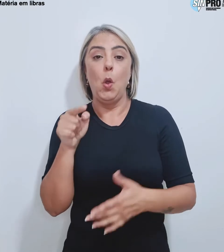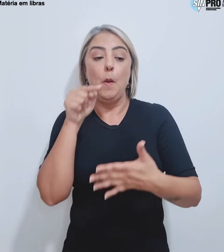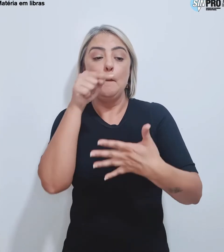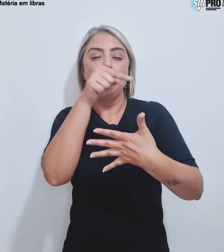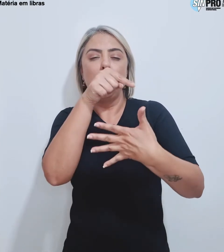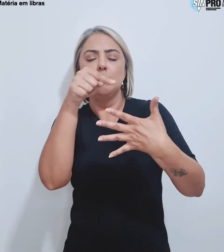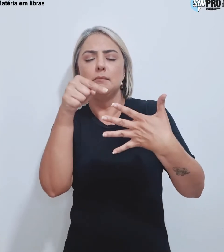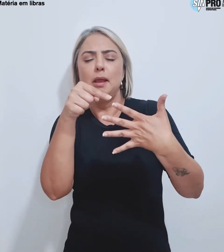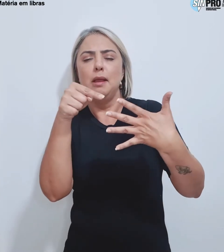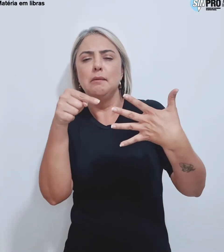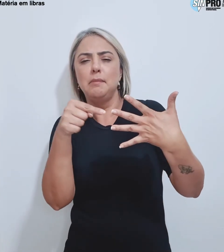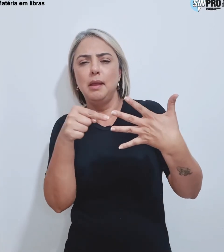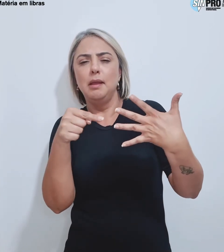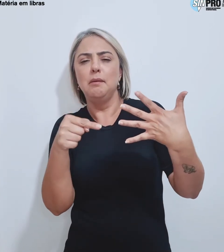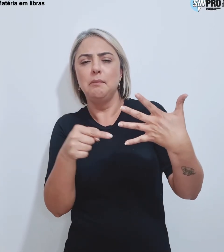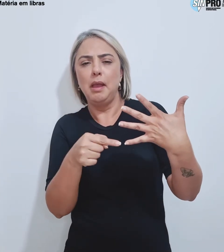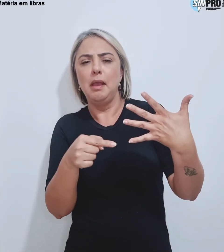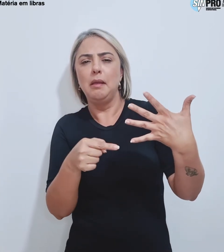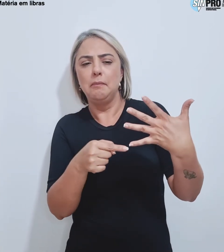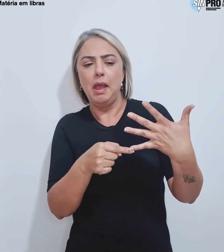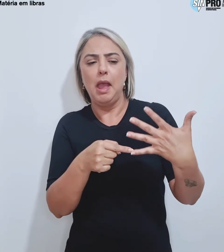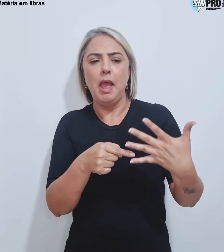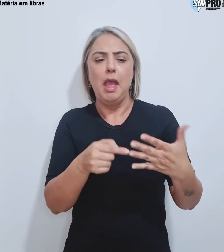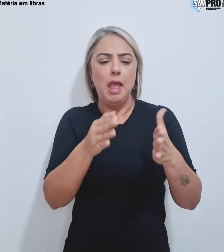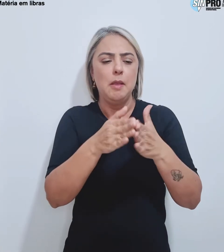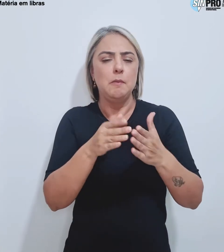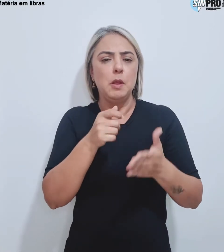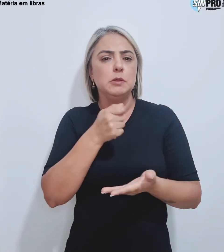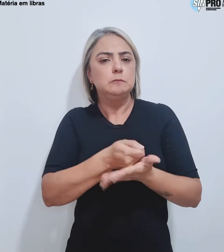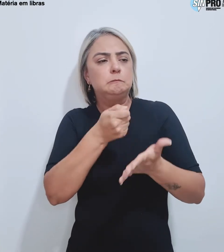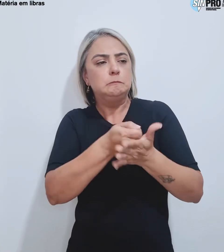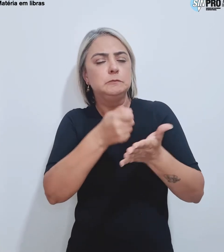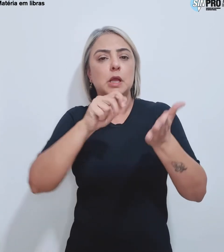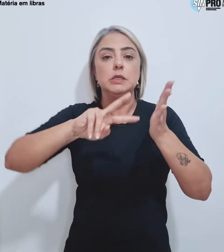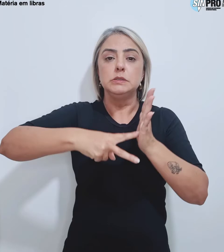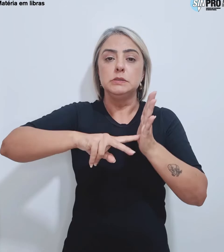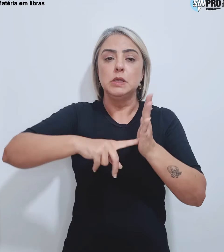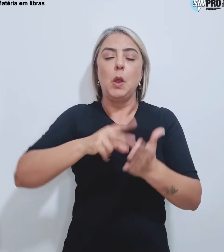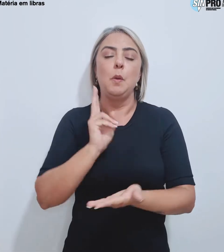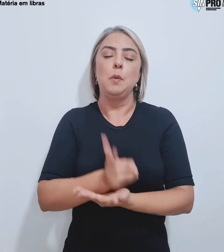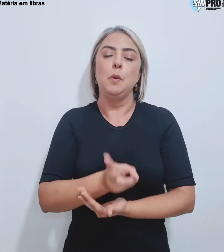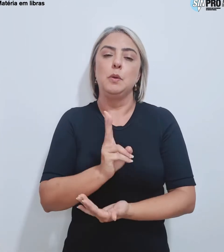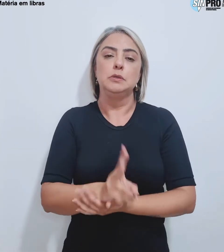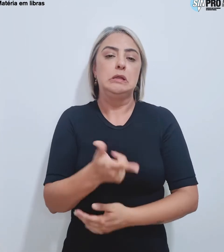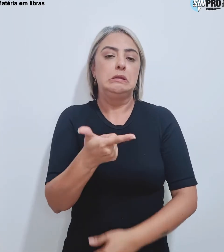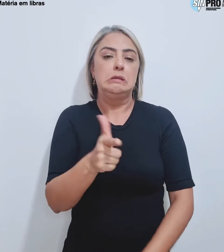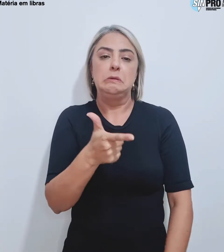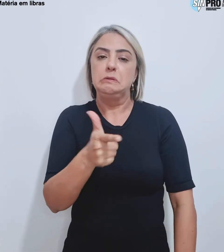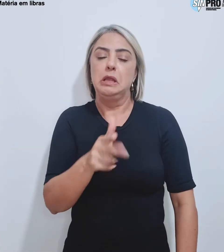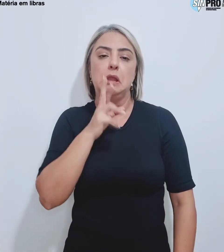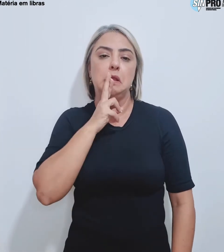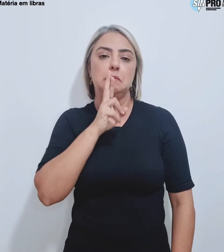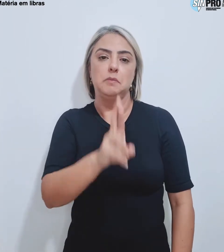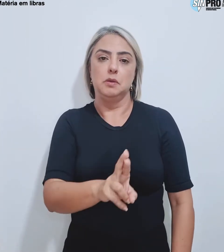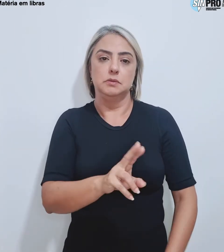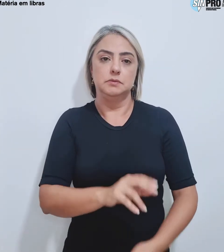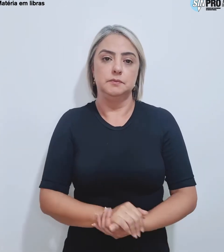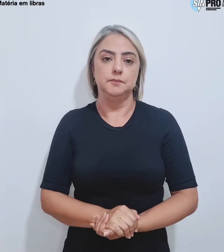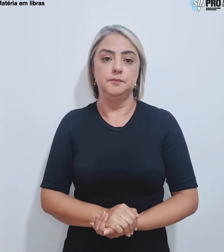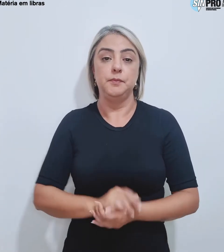outros pontos essenciais reivindicados pelo sindicato continuam sem resposta.